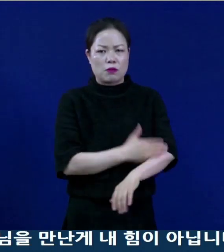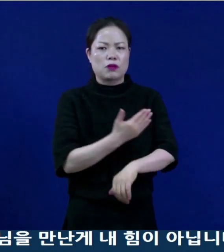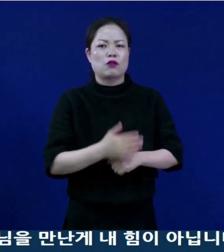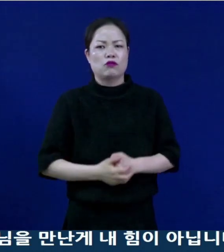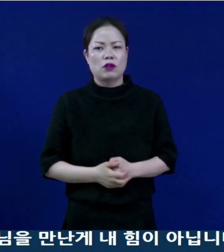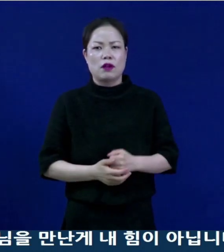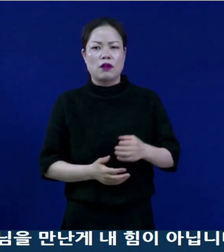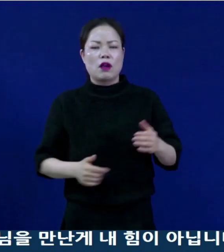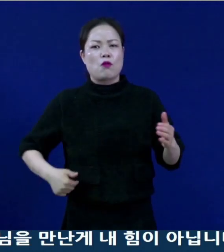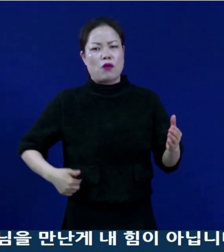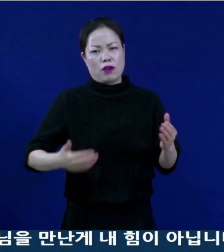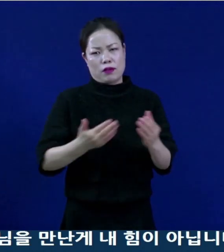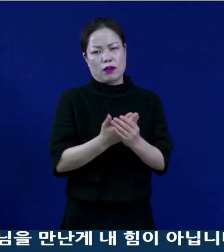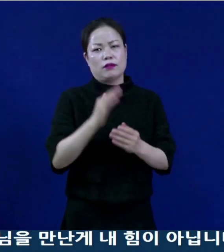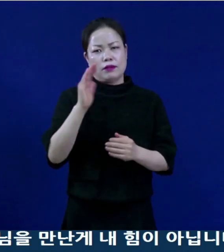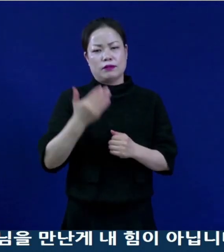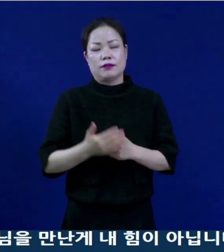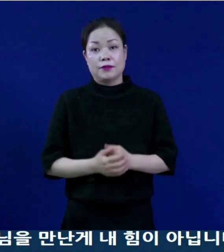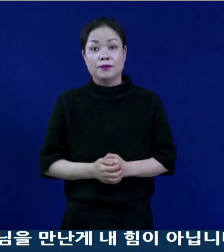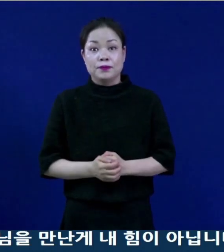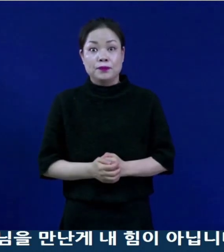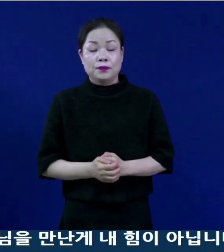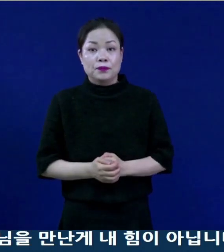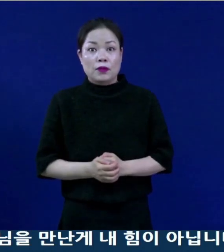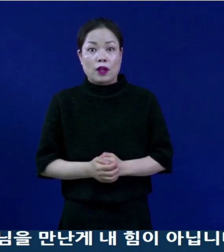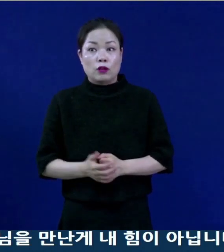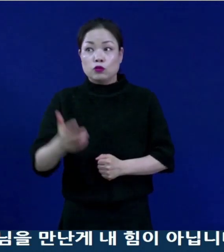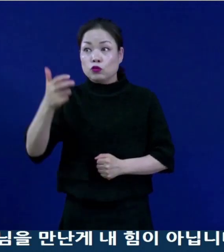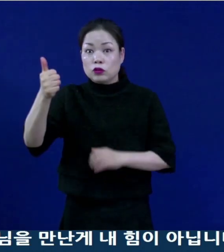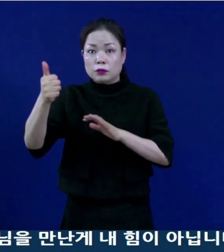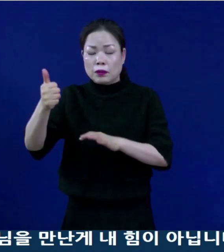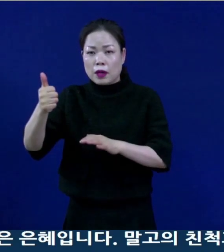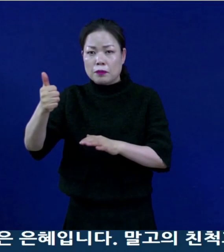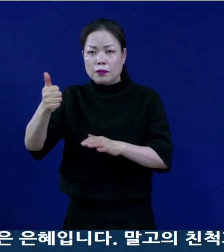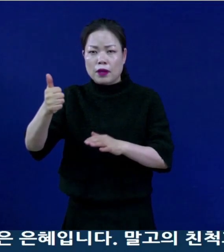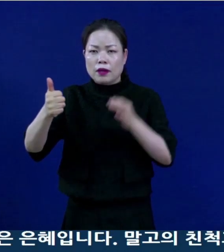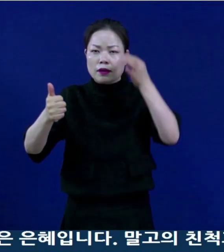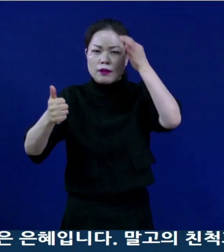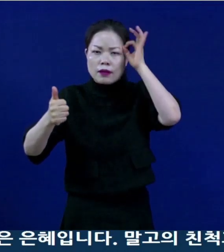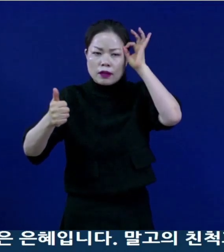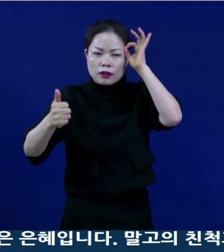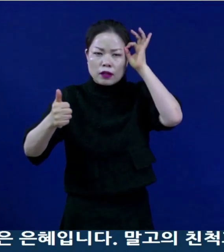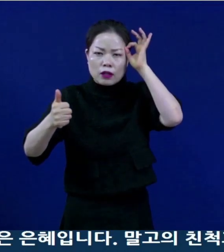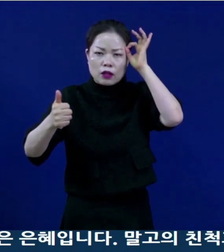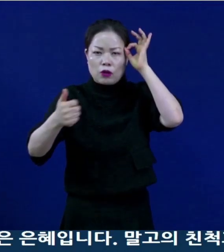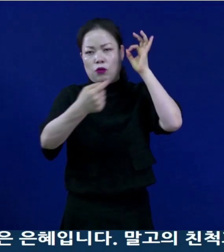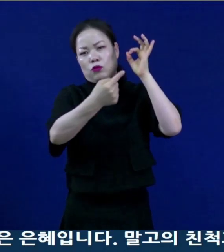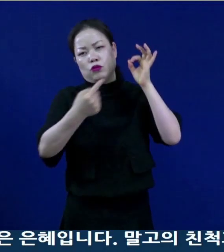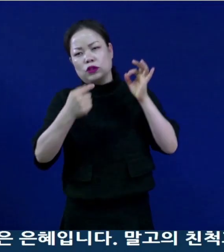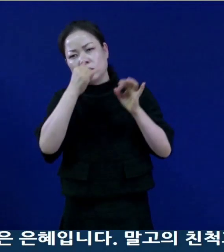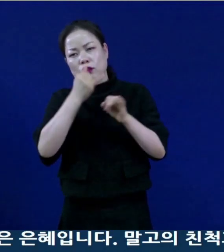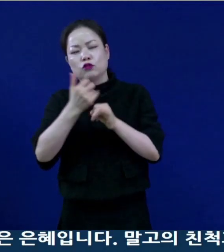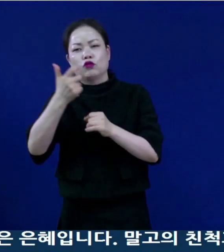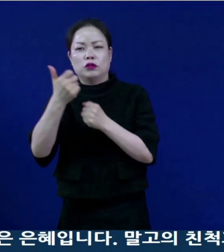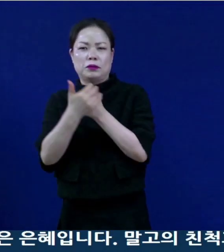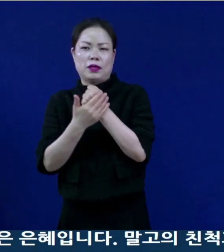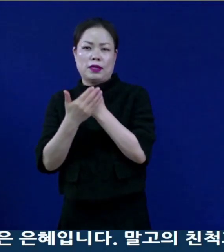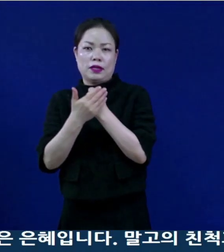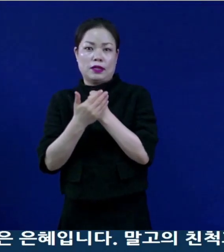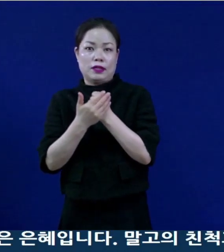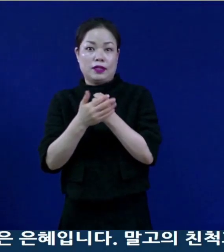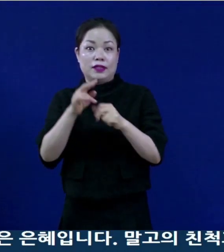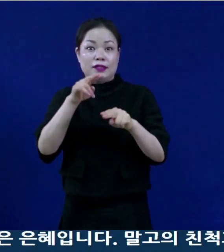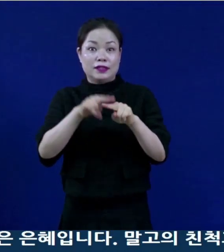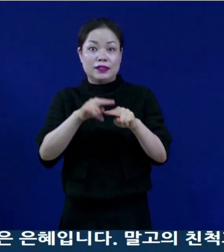깨닫는 거죠. 사랑하는 여러분, 우리가 주님 앞에 깨닫고 나오는 것 주님의 은혜인 줄로 믿으시기 바랍니다. 근데